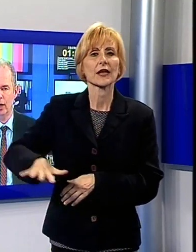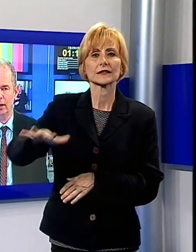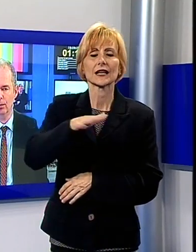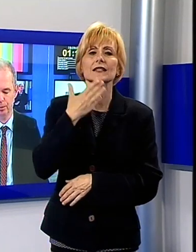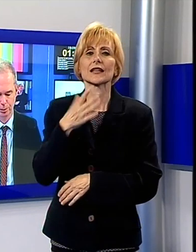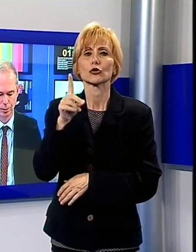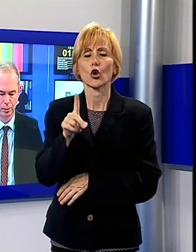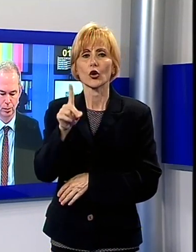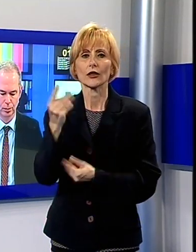Donato.